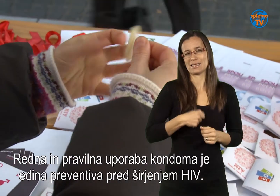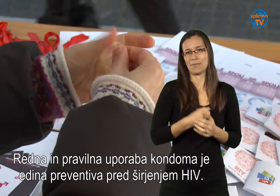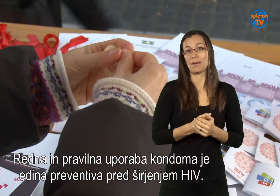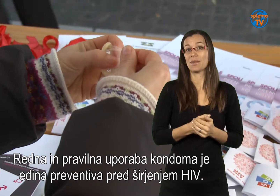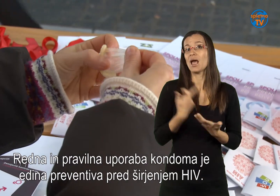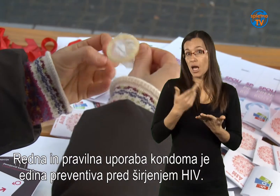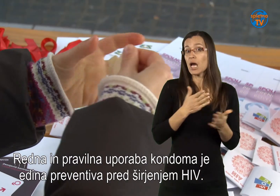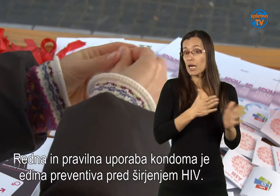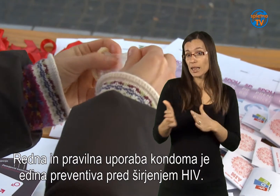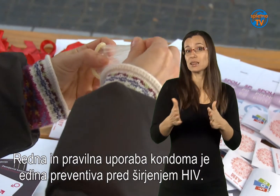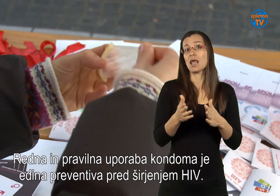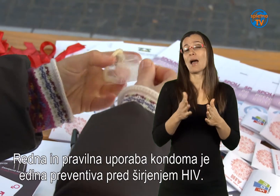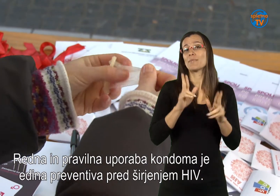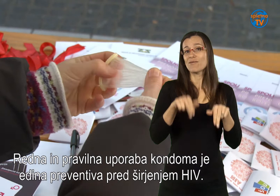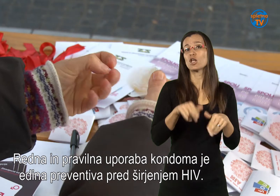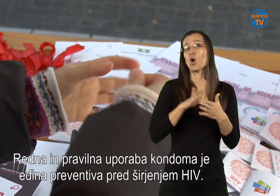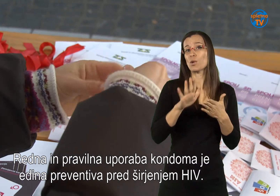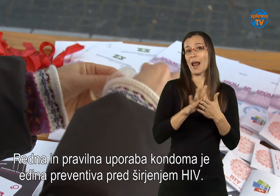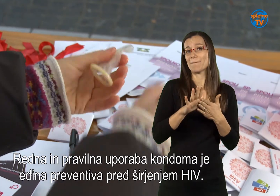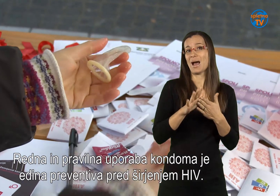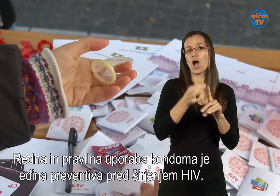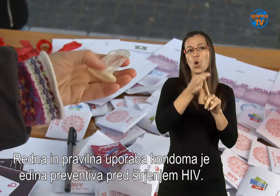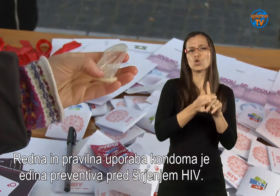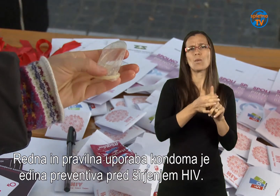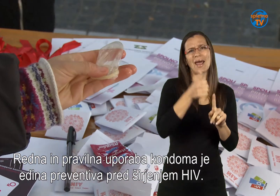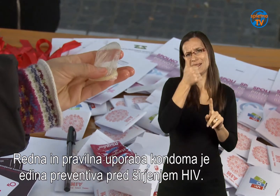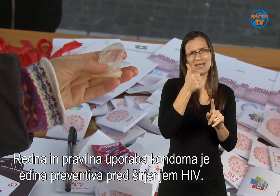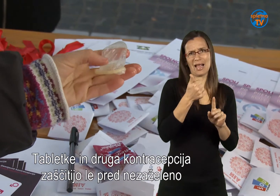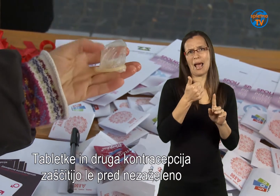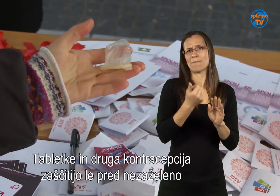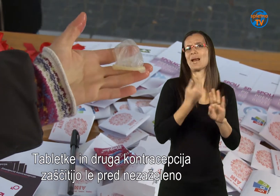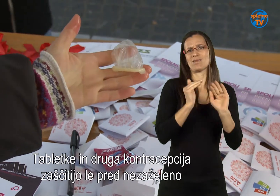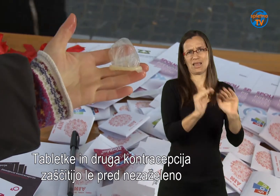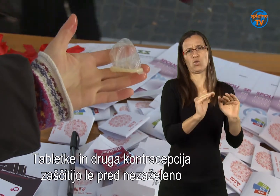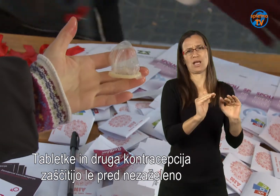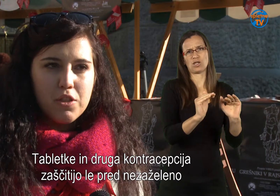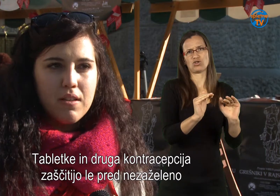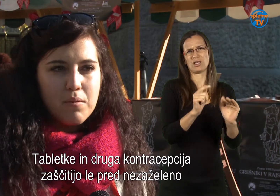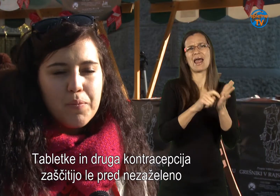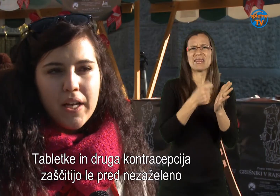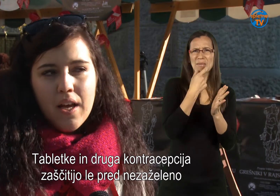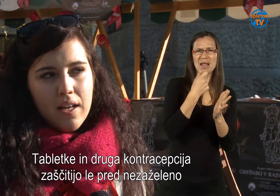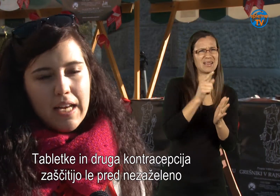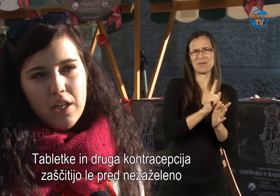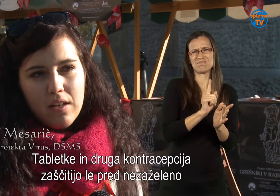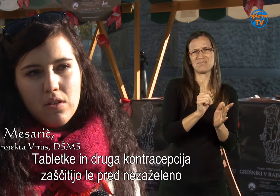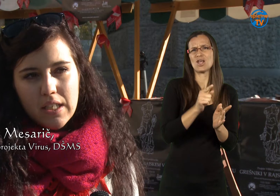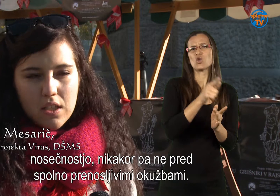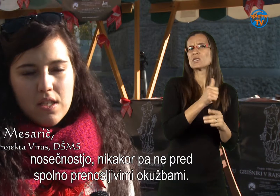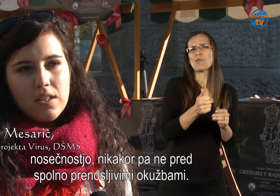kondoma je v bistvu edina možnost preventiva. Razne tabletke in tako naprej pač to zaščiti samo pred neželeno nosečnostjo,